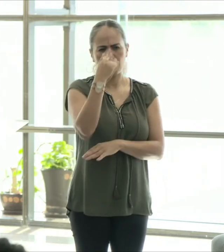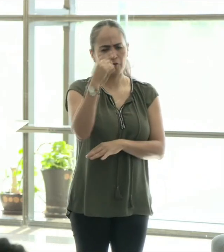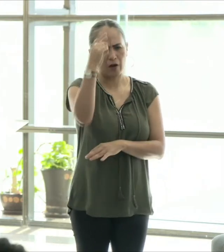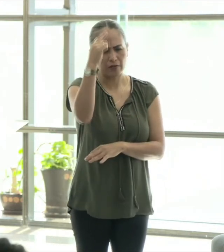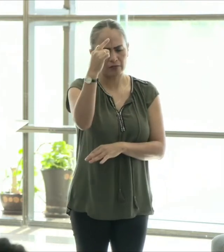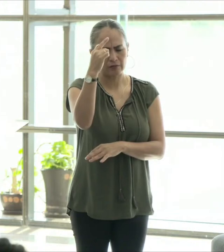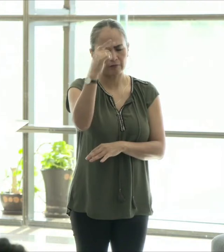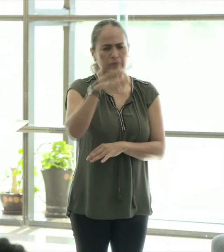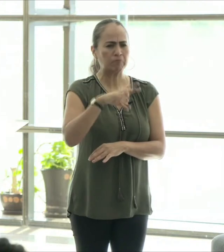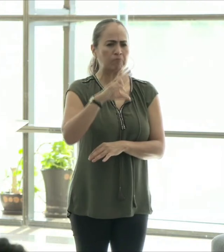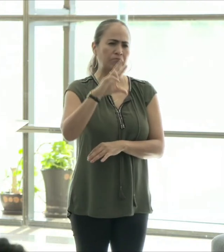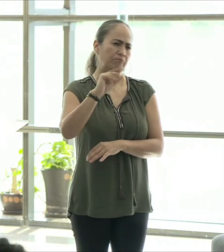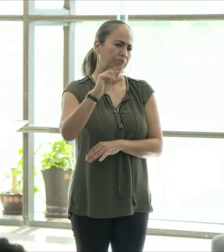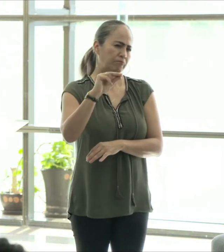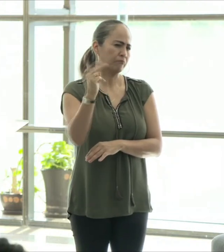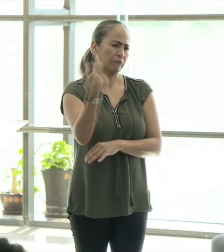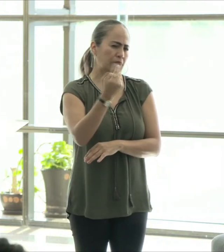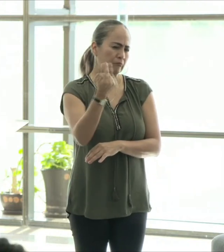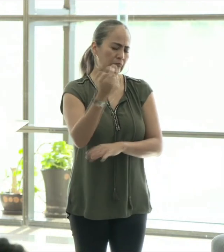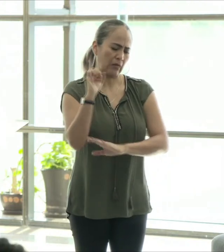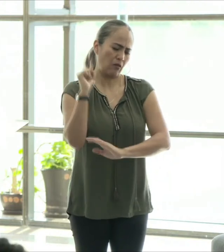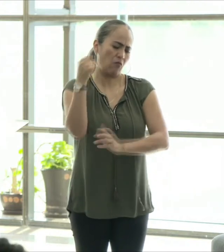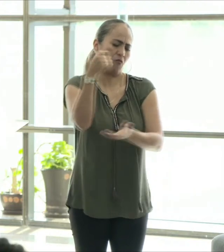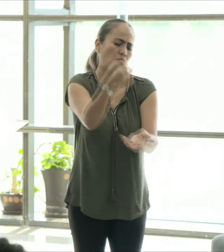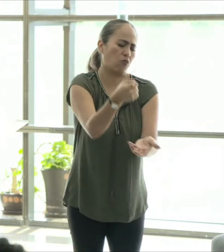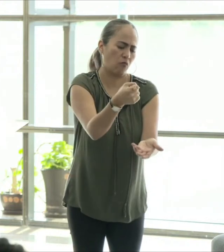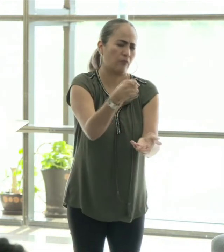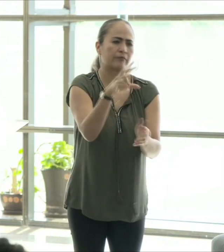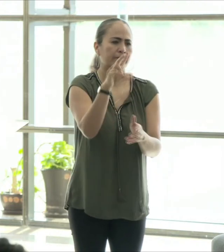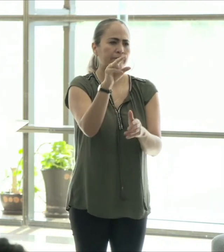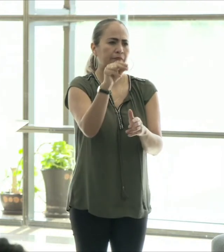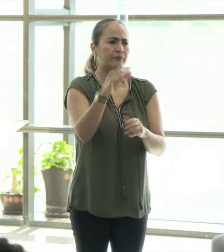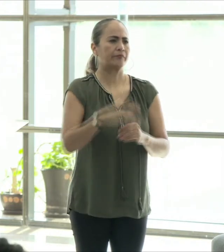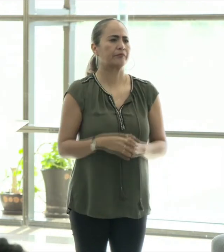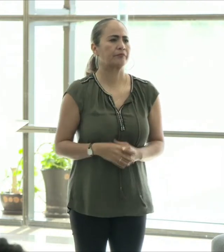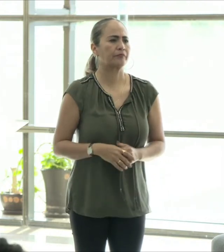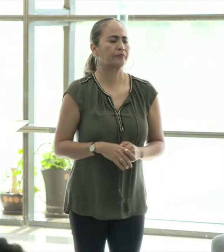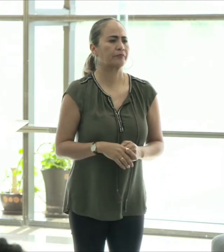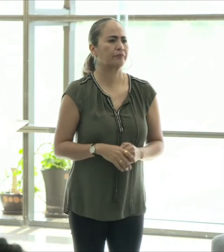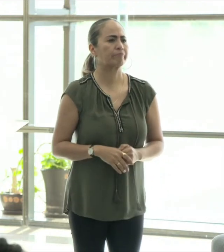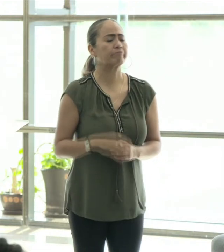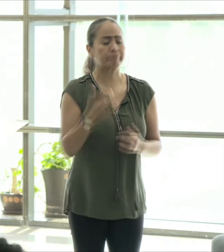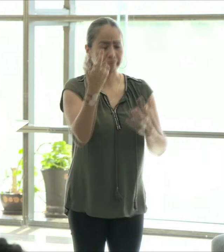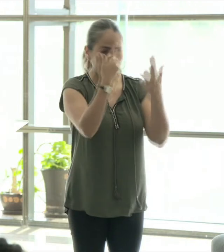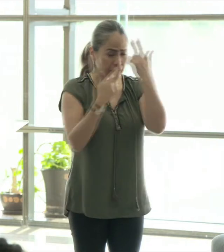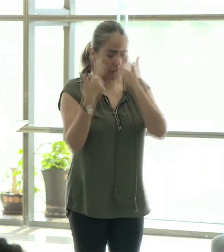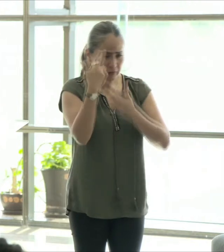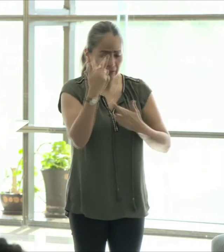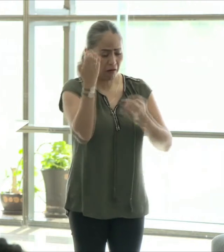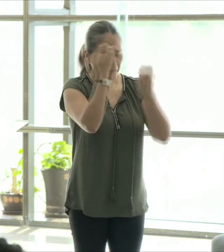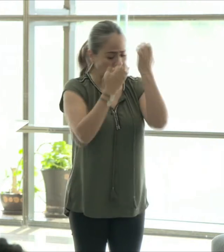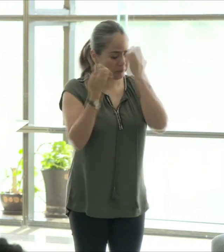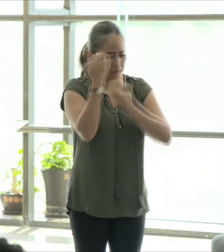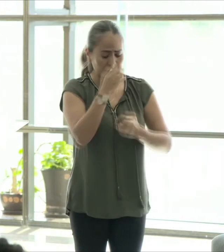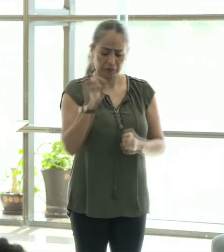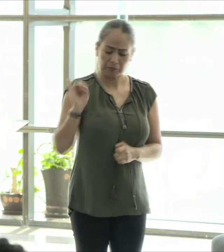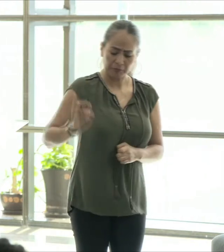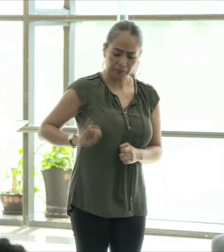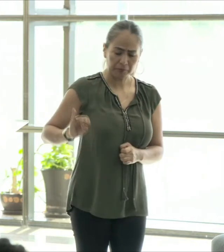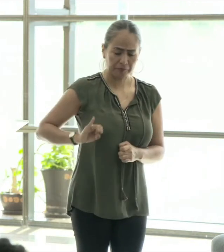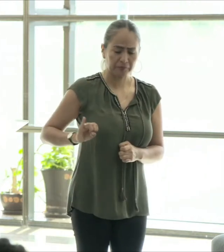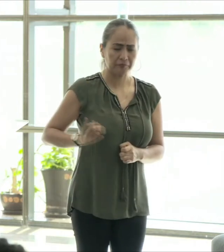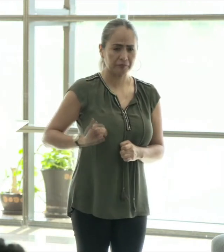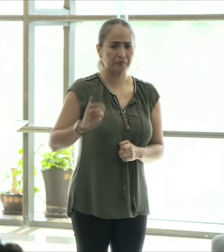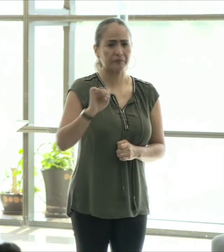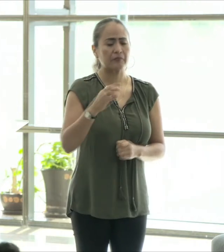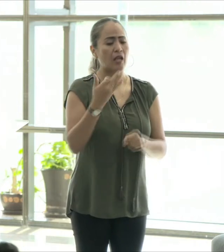el tema presupuestario entonces resultó un análisis muy interesante esto que